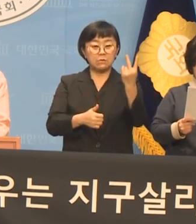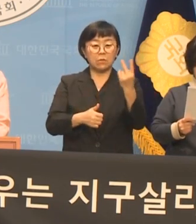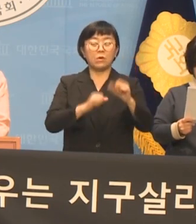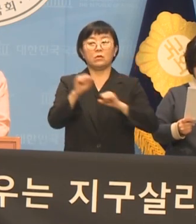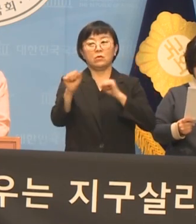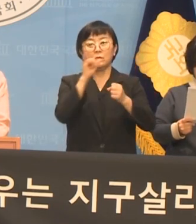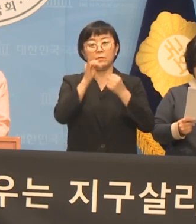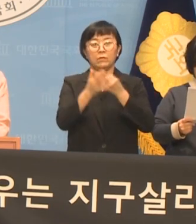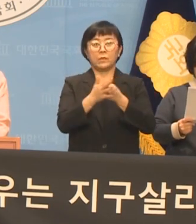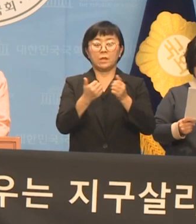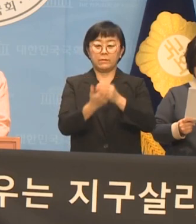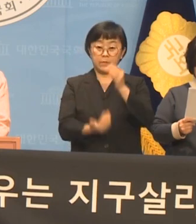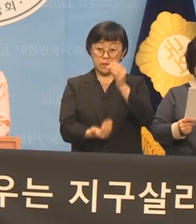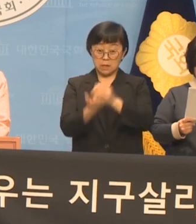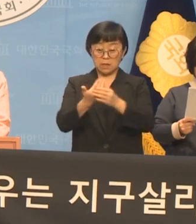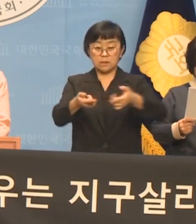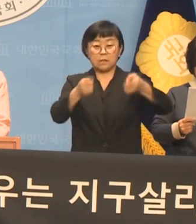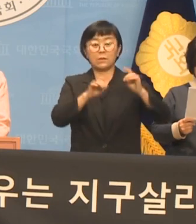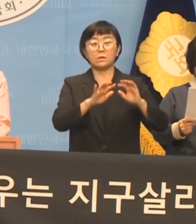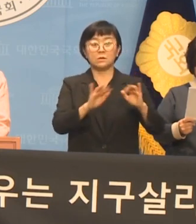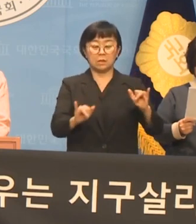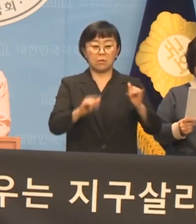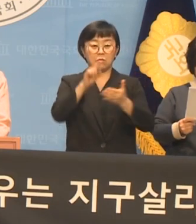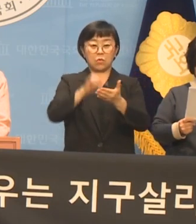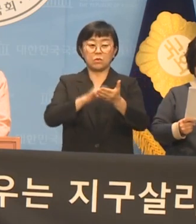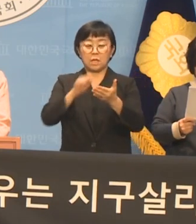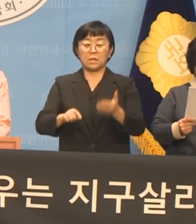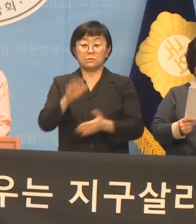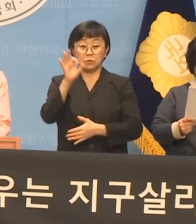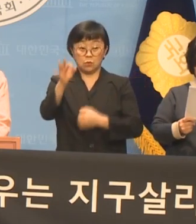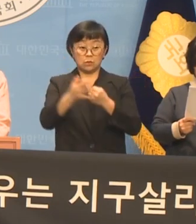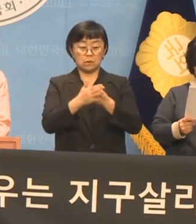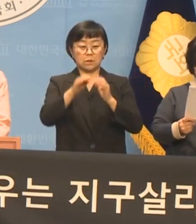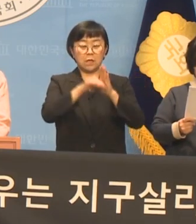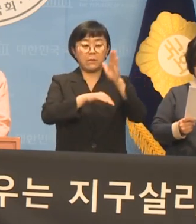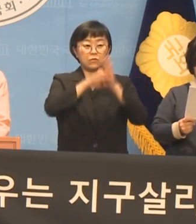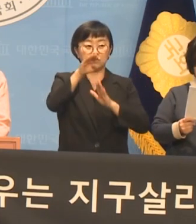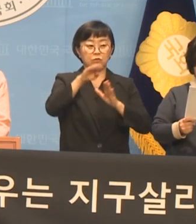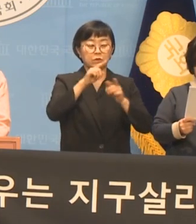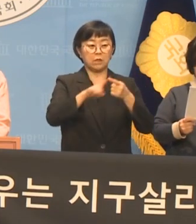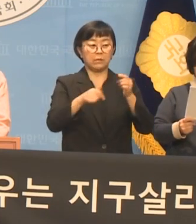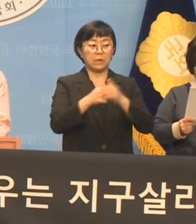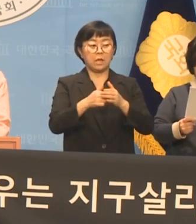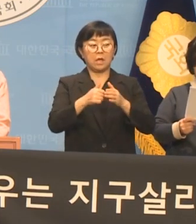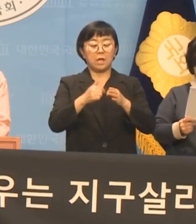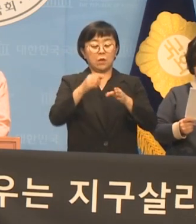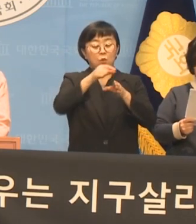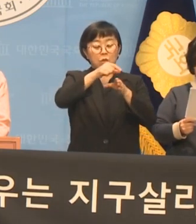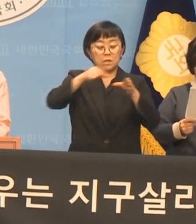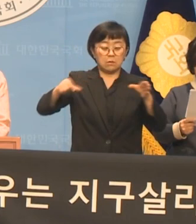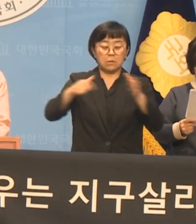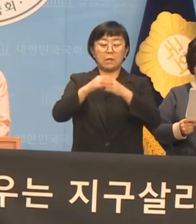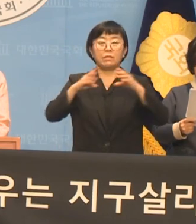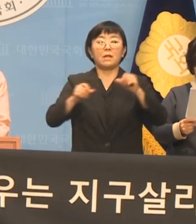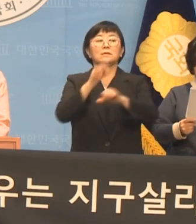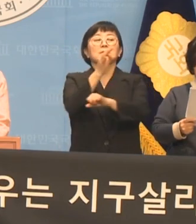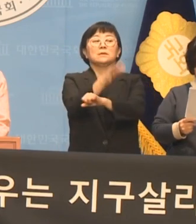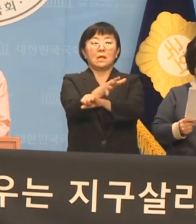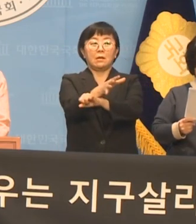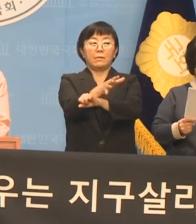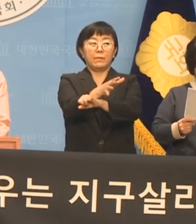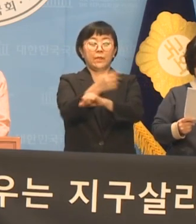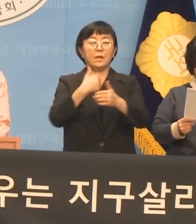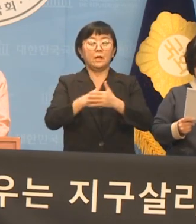활동하여 발생하는 동참자와 보상금으로 남북 분단의 비무장지대에 땅을 구입하여